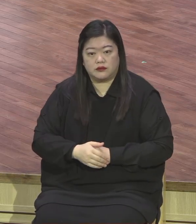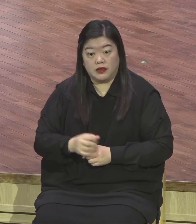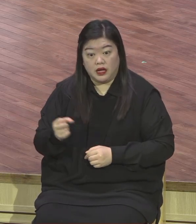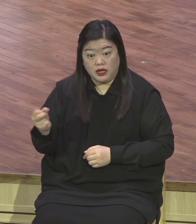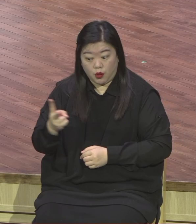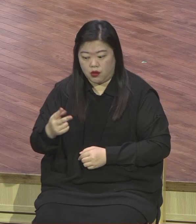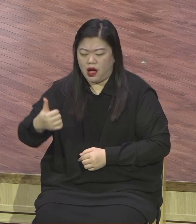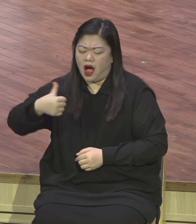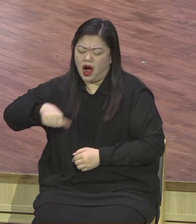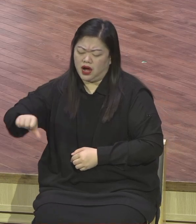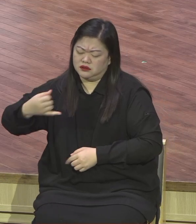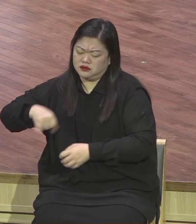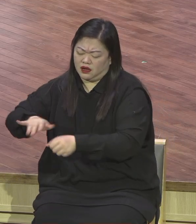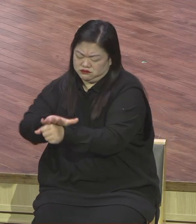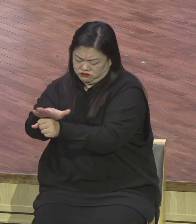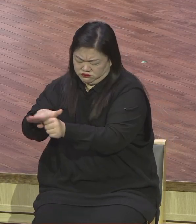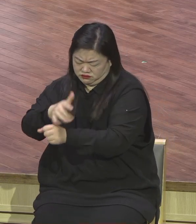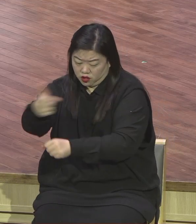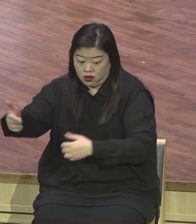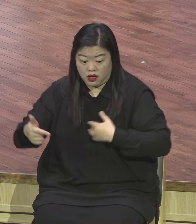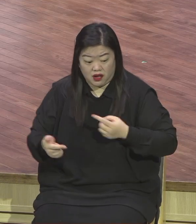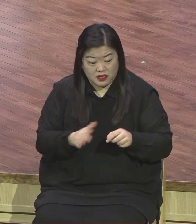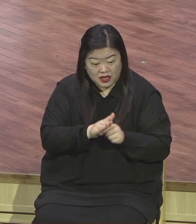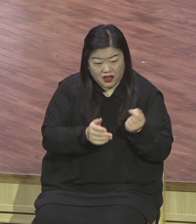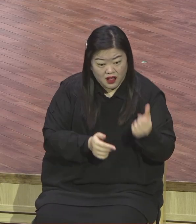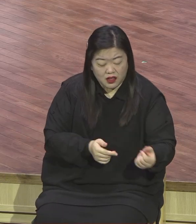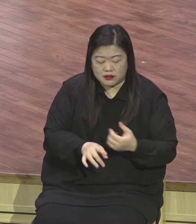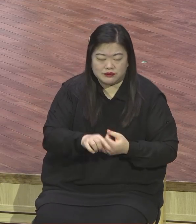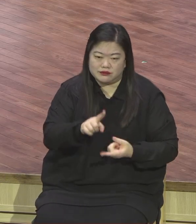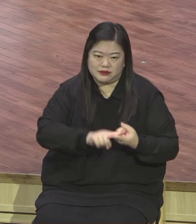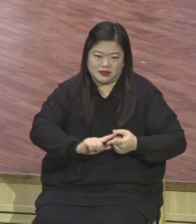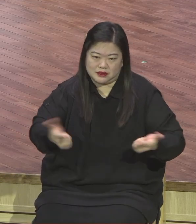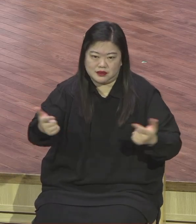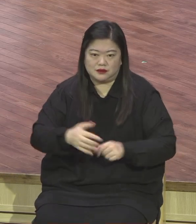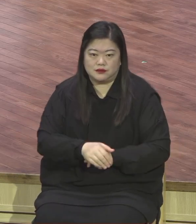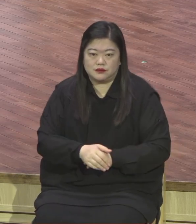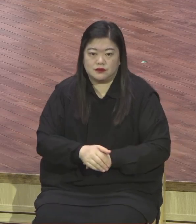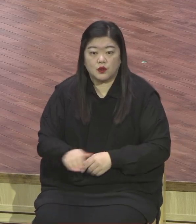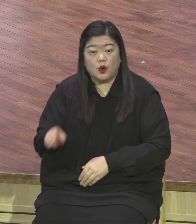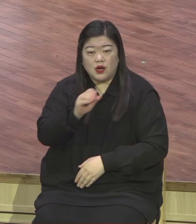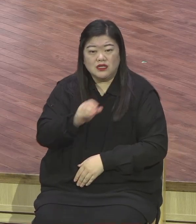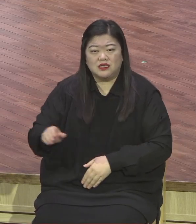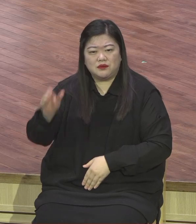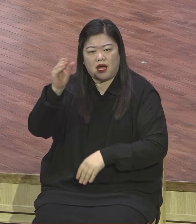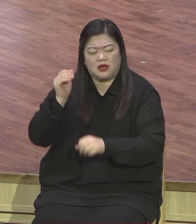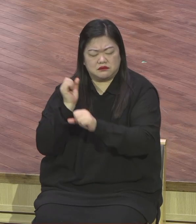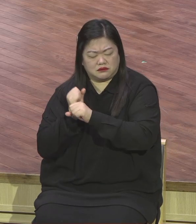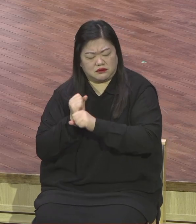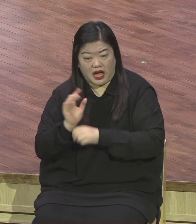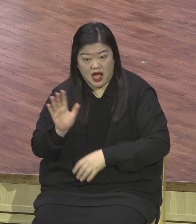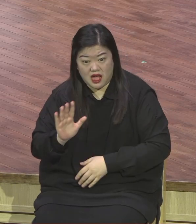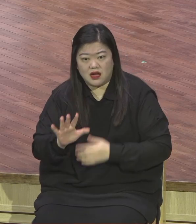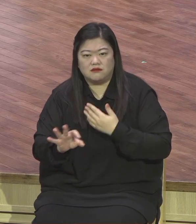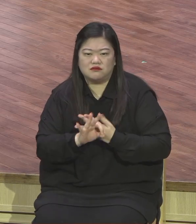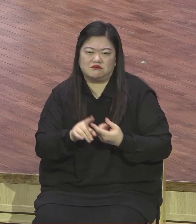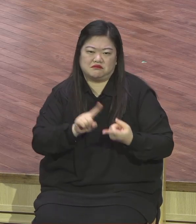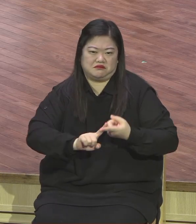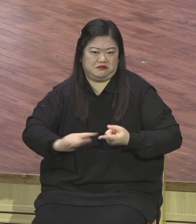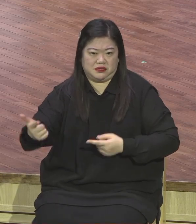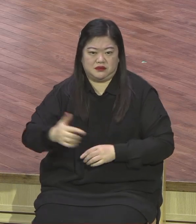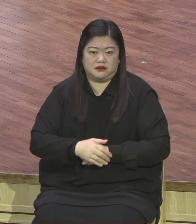자도 내게 합당하지 아니하며 또 자기 십장을 치고 나를 따르지 안 하는 자도 내게 합당하지 아니하리라 자기